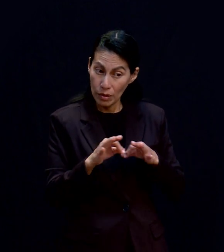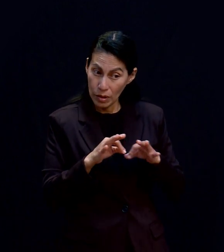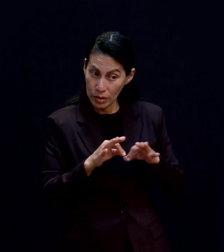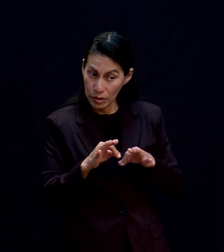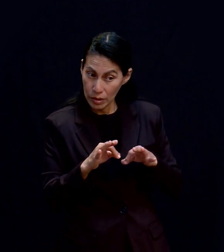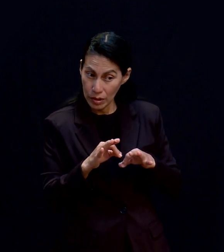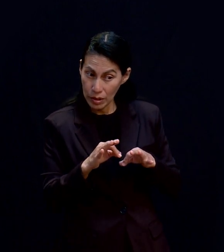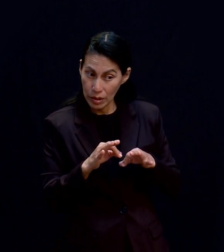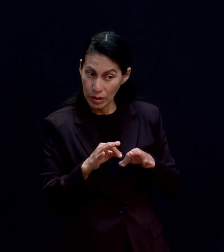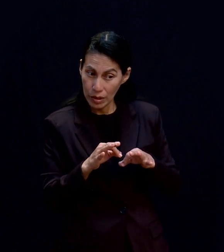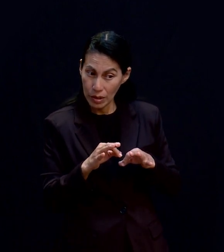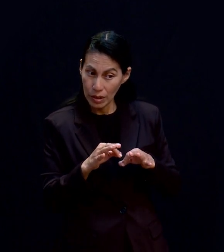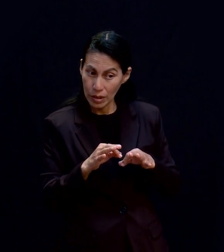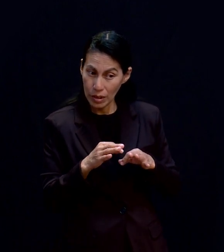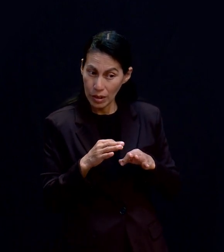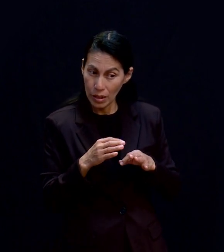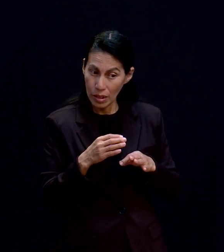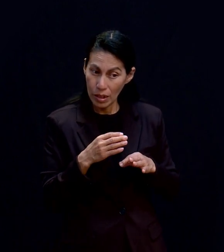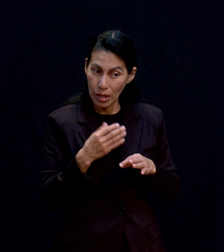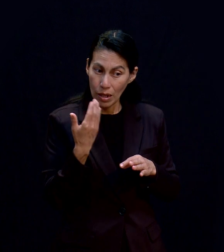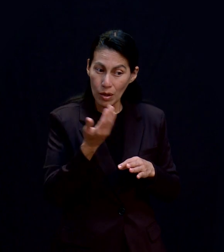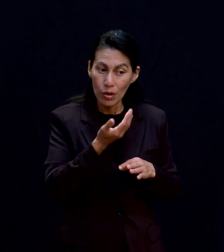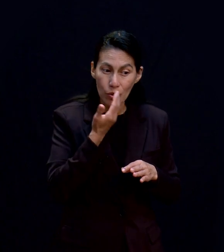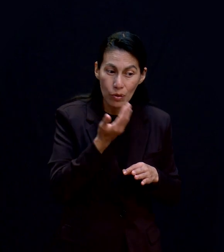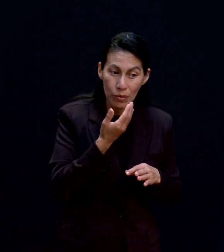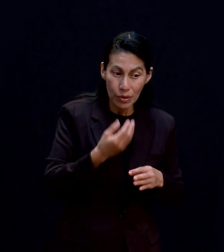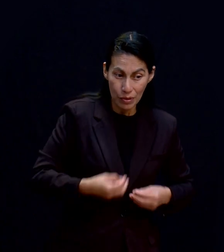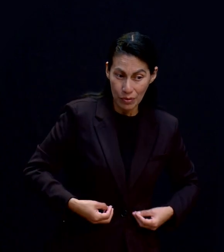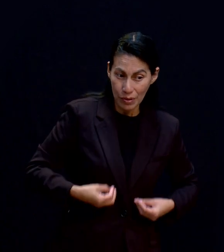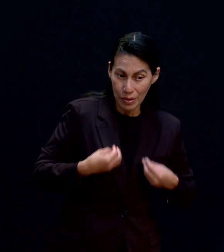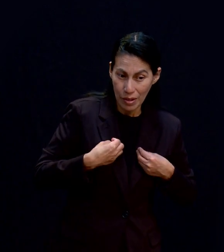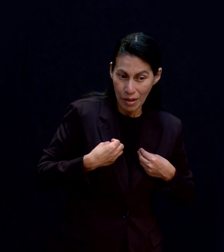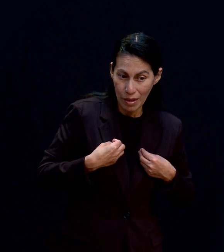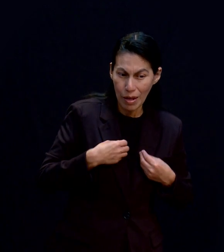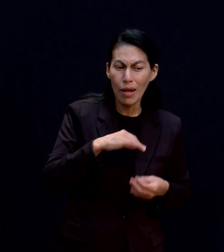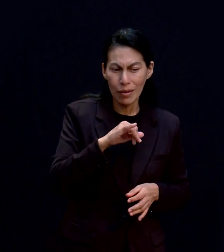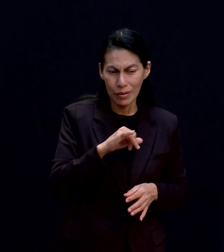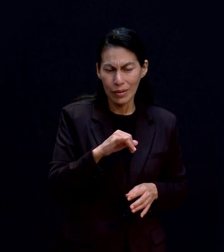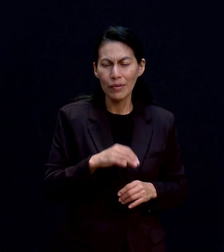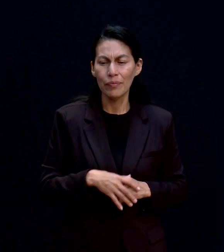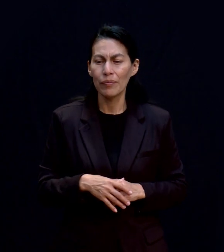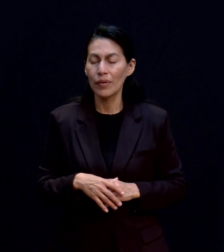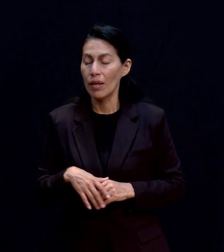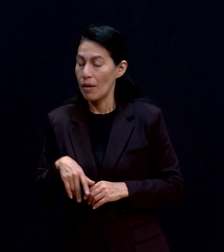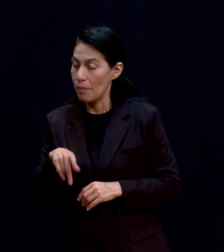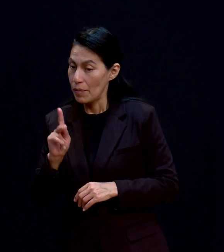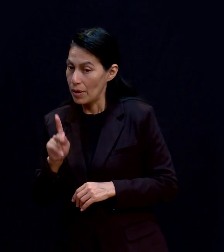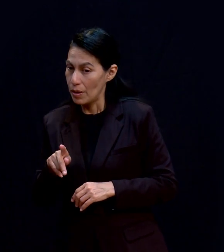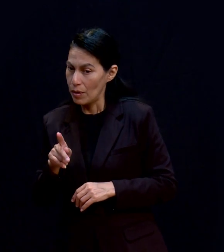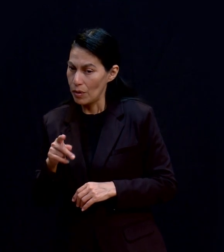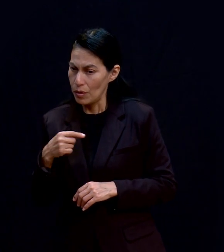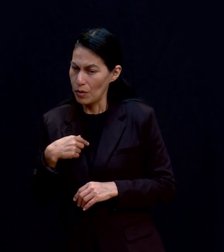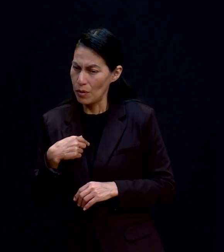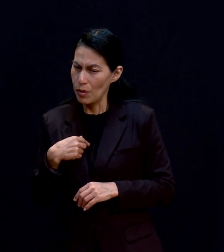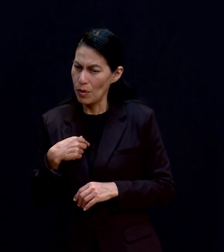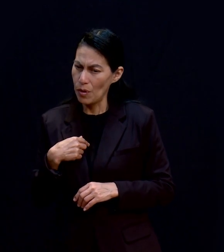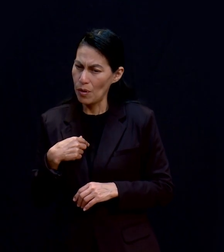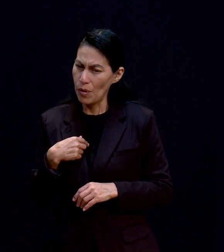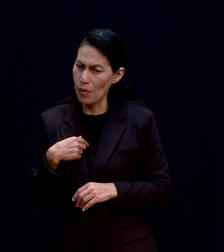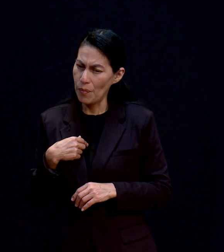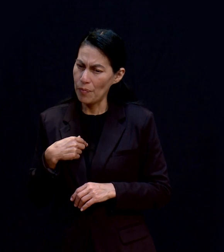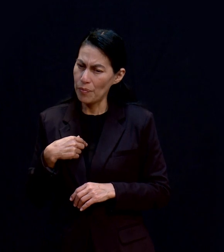del estilo de vida bueno ya saltándonos a esa parte sí pero se puede decir y aquí